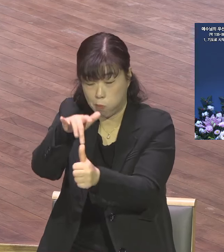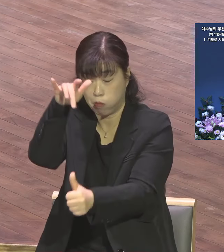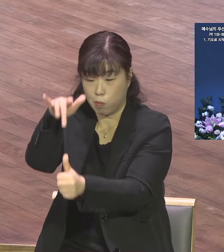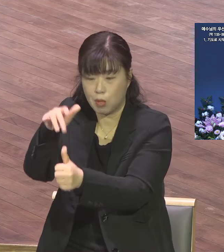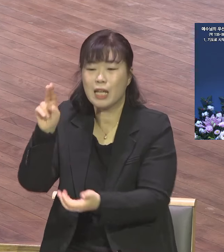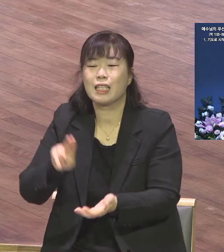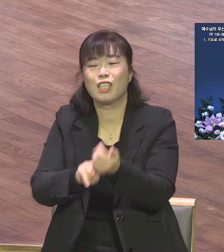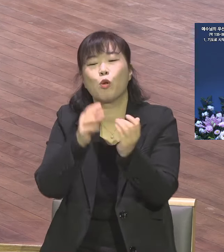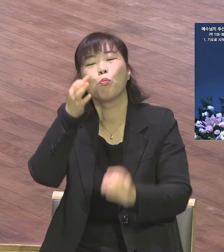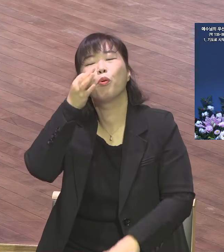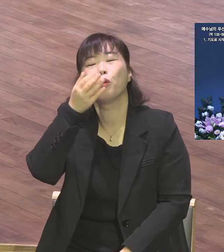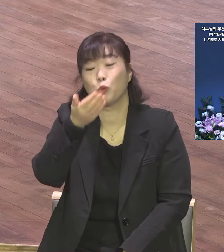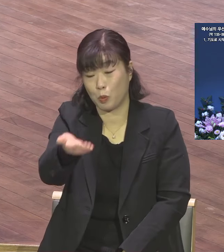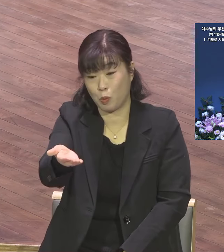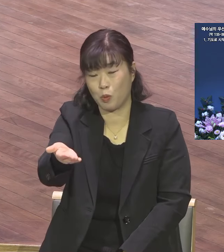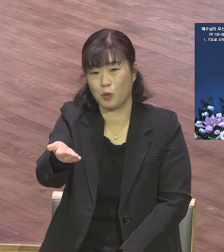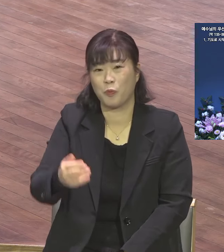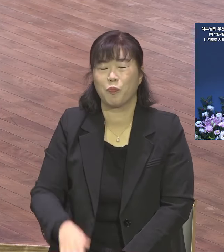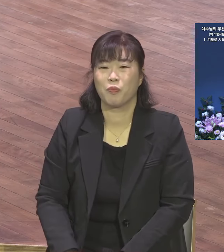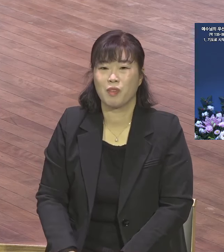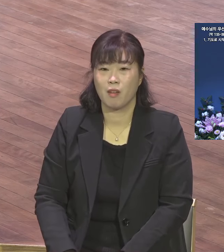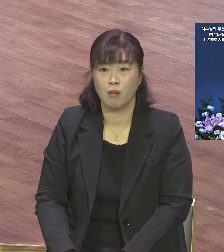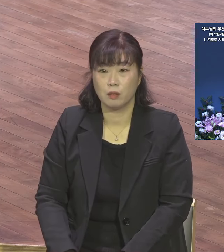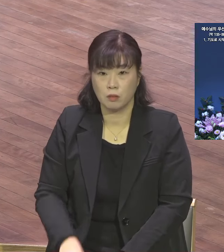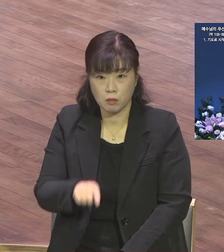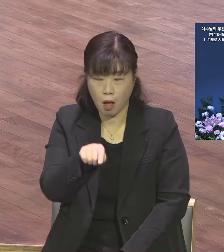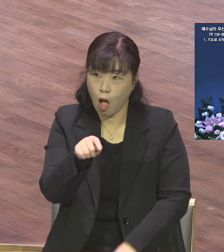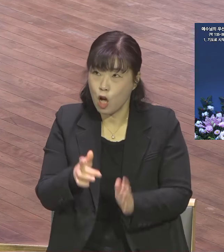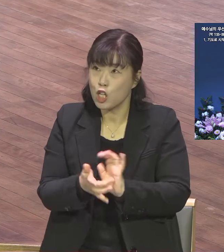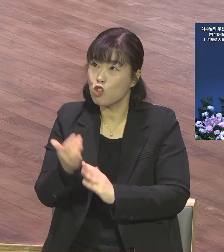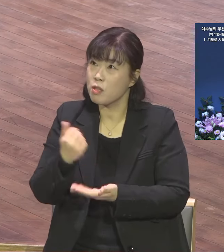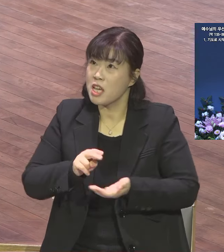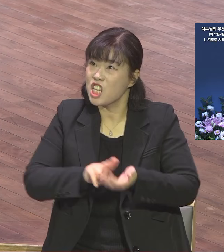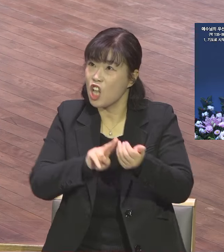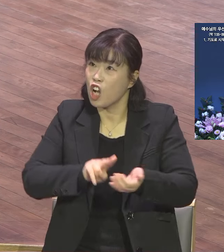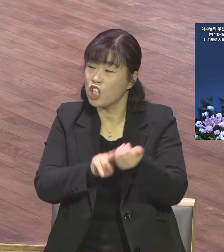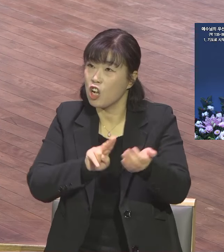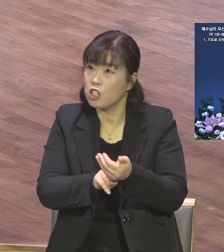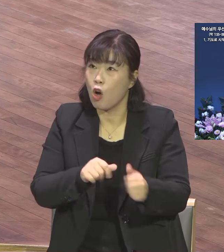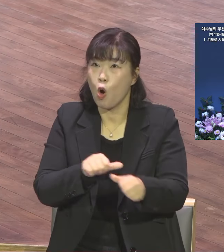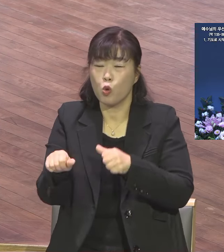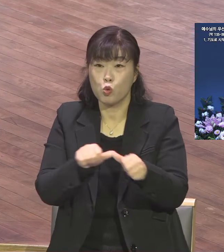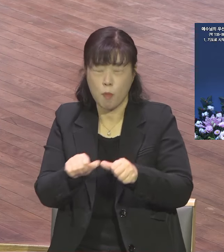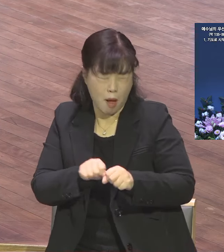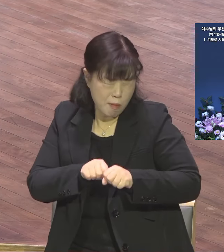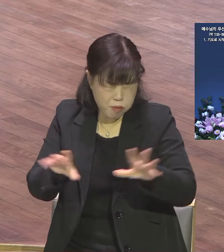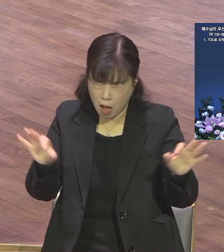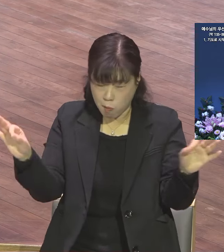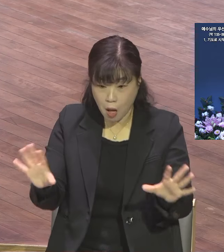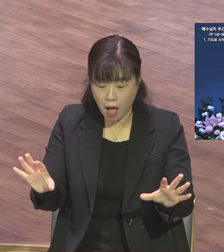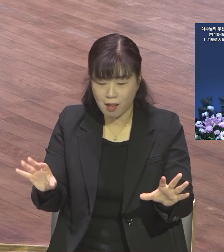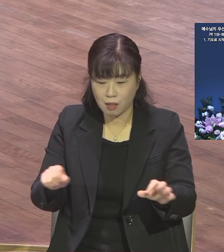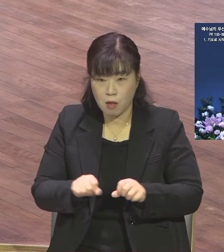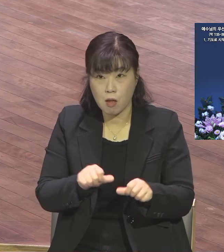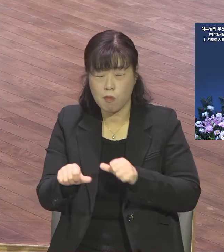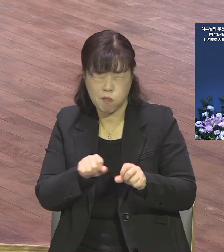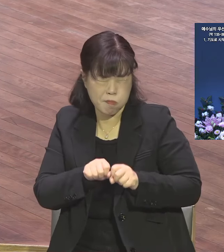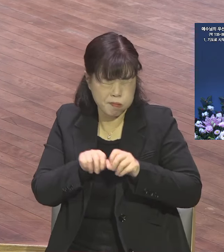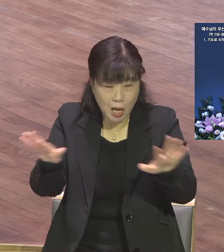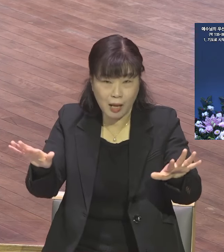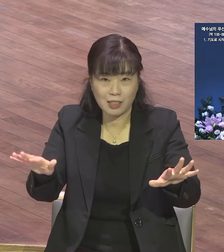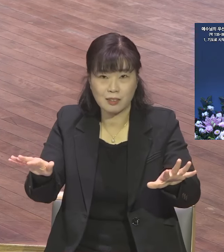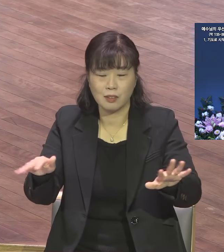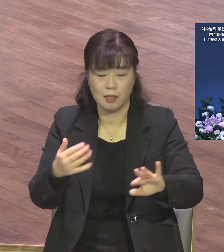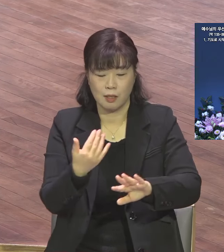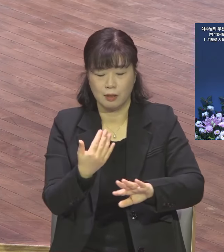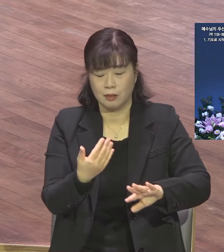병자들이 많았습니까. 그래 막 병든 사람이 막 귀신 들린 사람 예수님이 확 데리고 오니까 예수님 일일이 다 그들을